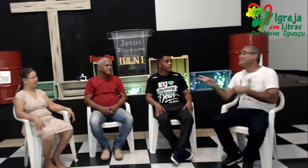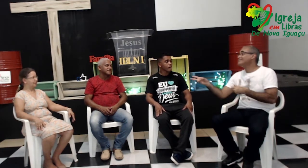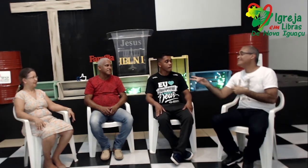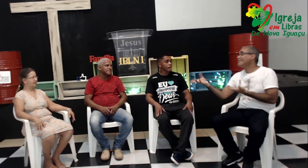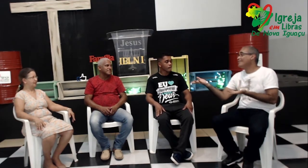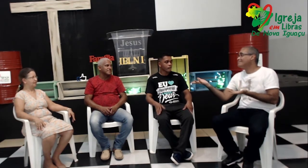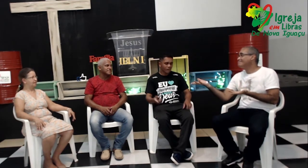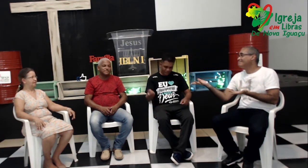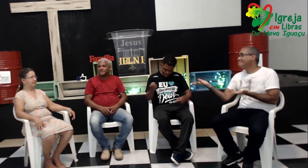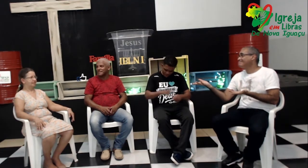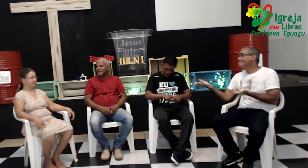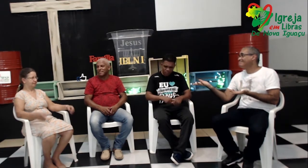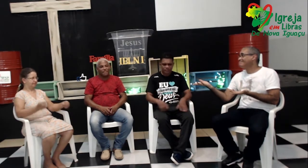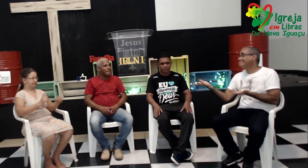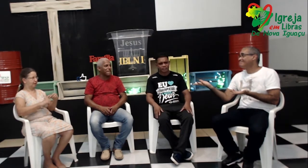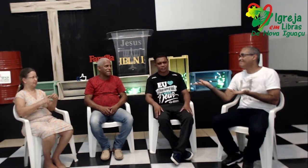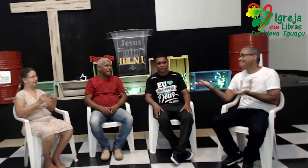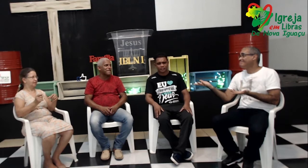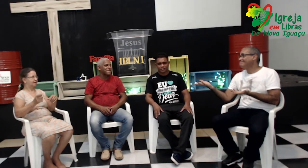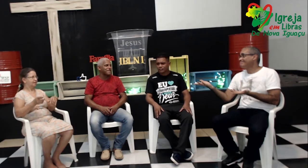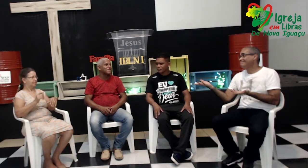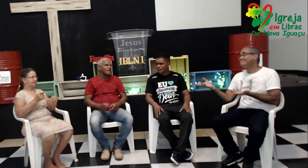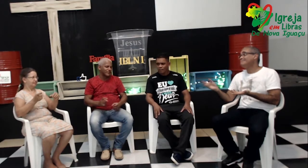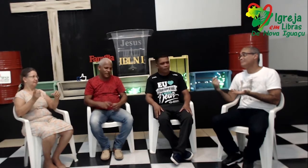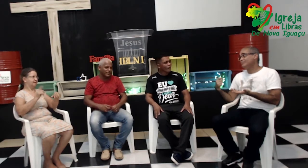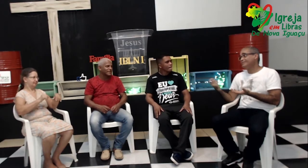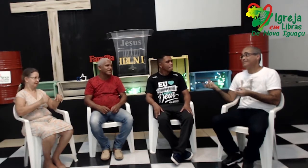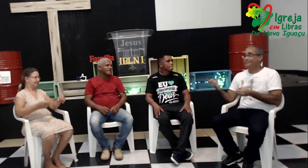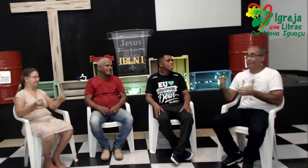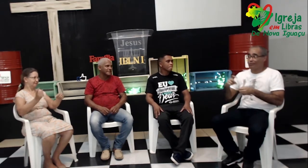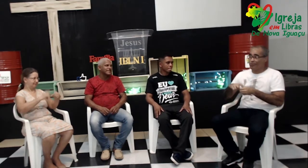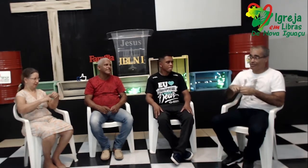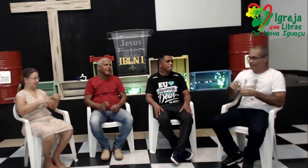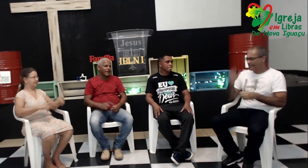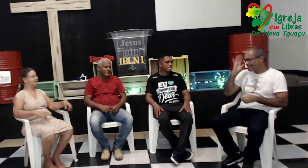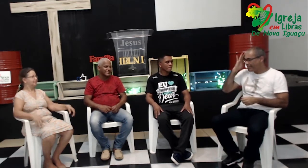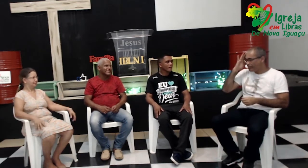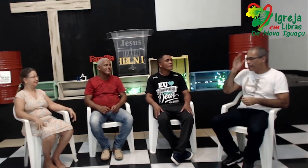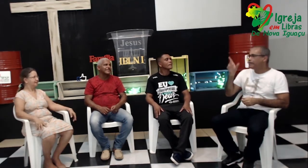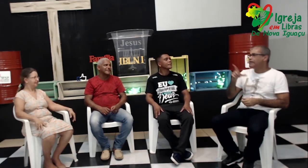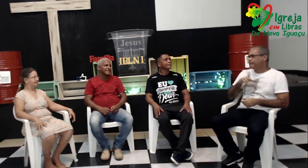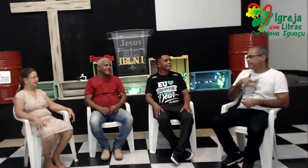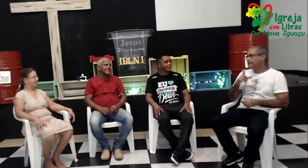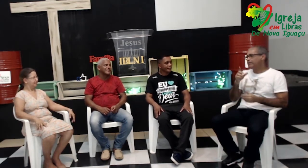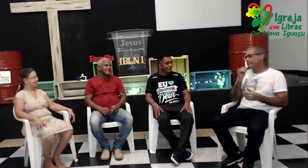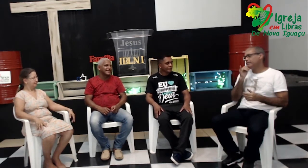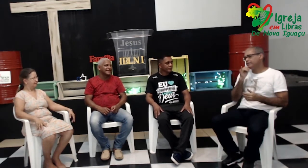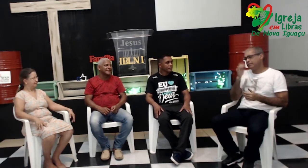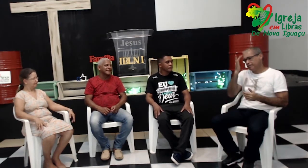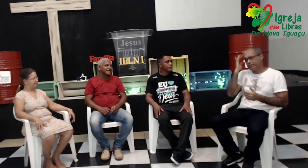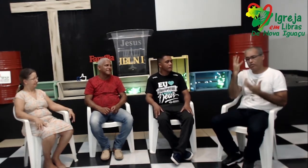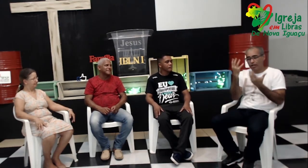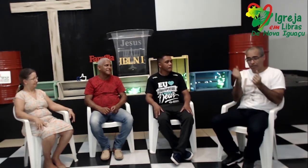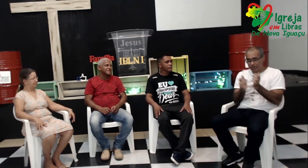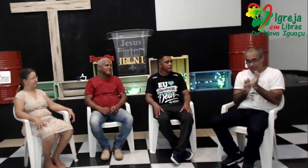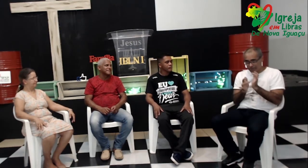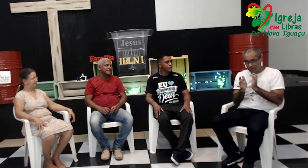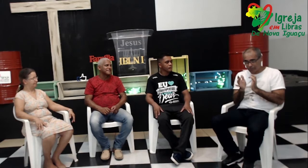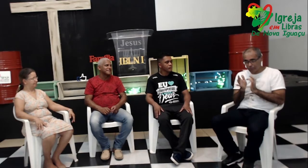que voltar, né? Tem que voltar, tem que consertar. E aí as pessoas